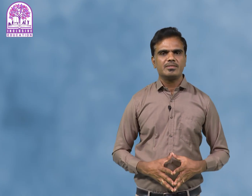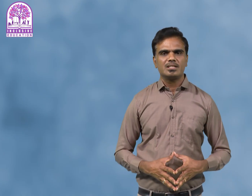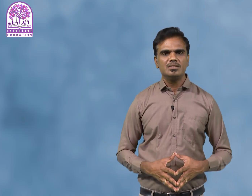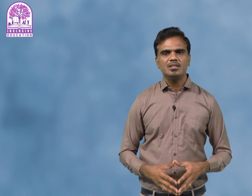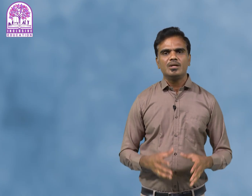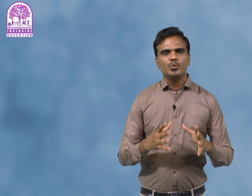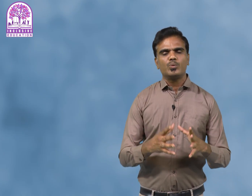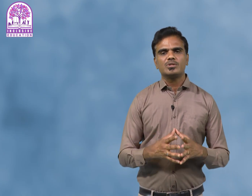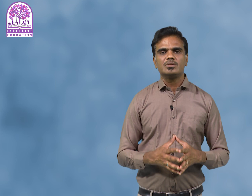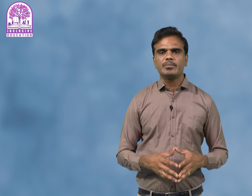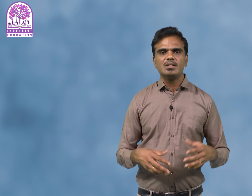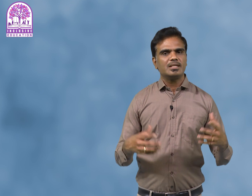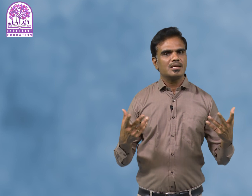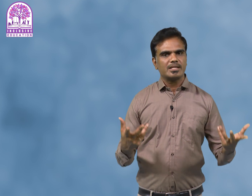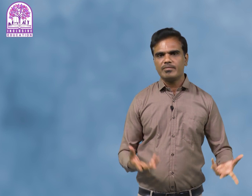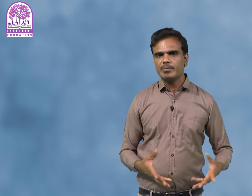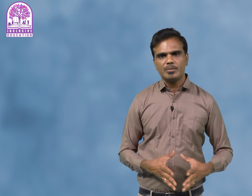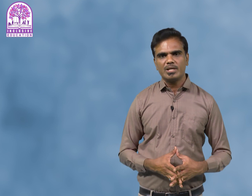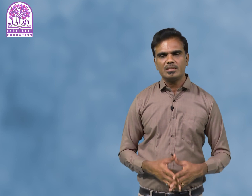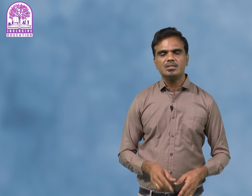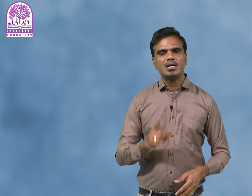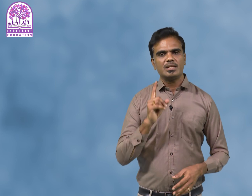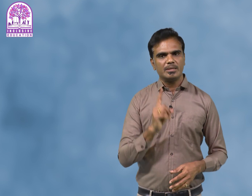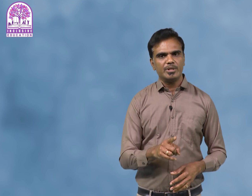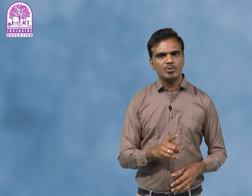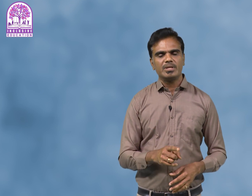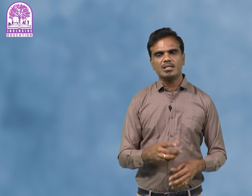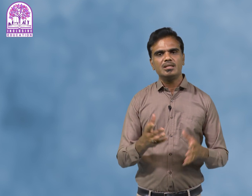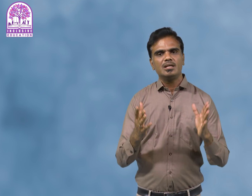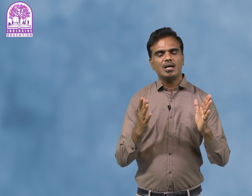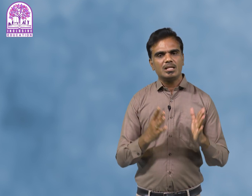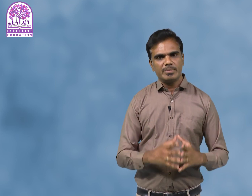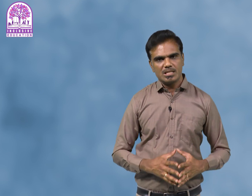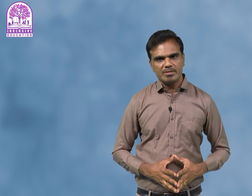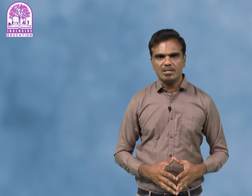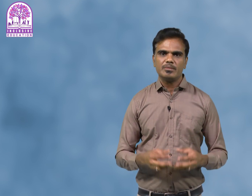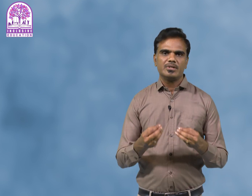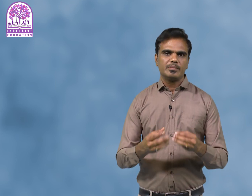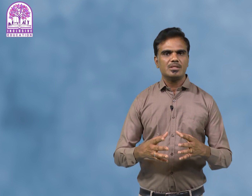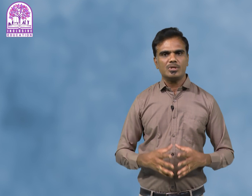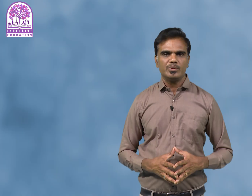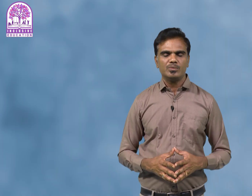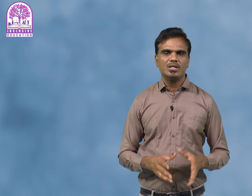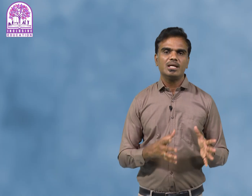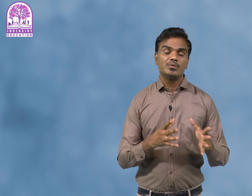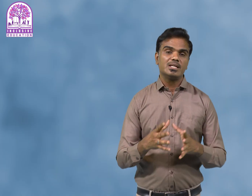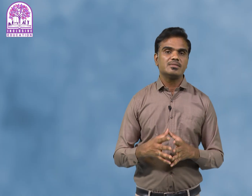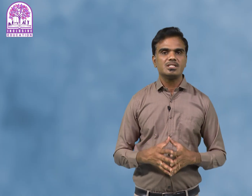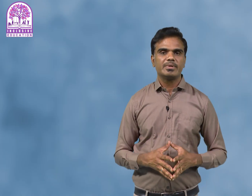வந்திருக்கு. ஒவ்வொன்றுத்துக்கும் நம்ம தனியாக சைன் ஃப்ரேம் பண்ண முடியாது. அது எப்படி இருக்கும் அப்படிங்கிறத அந்த பிக்சரை பற்றி தான் நம்ம அதை சொல்ல முடியும். இல்லை அதோட டேஸ்ட்டை வச்சு நம்ம என்ன